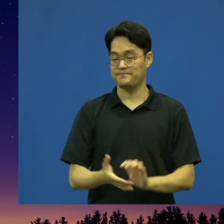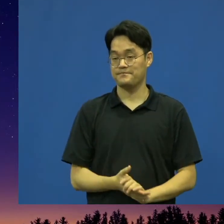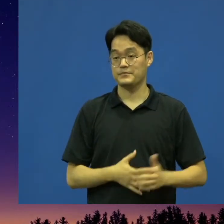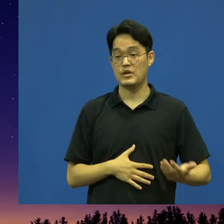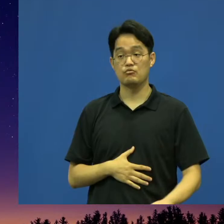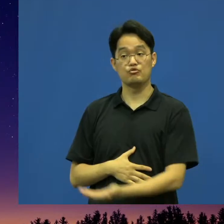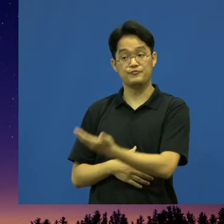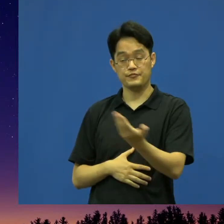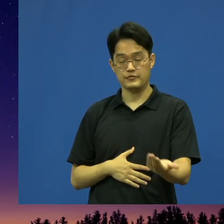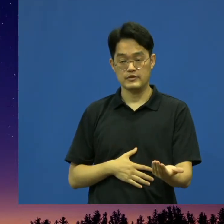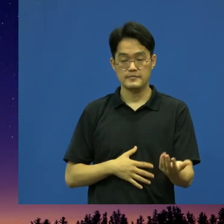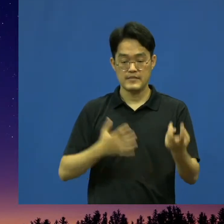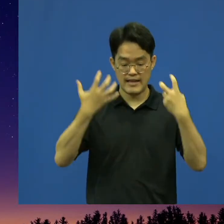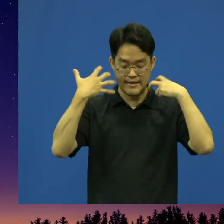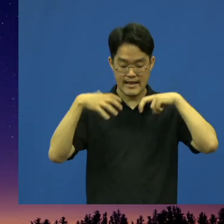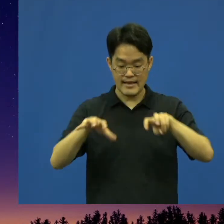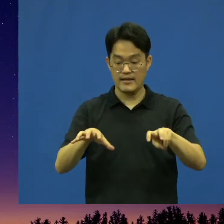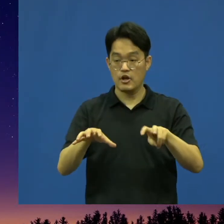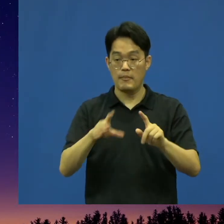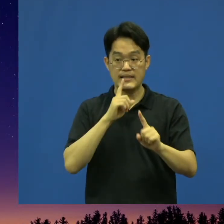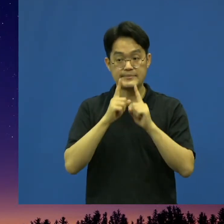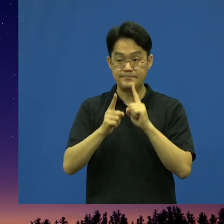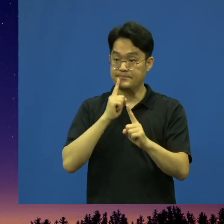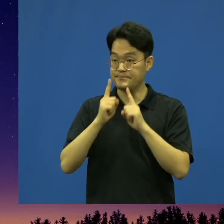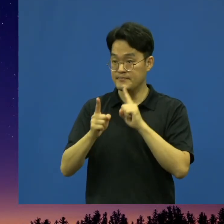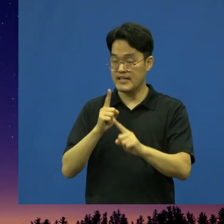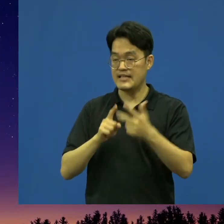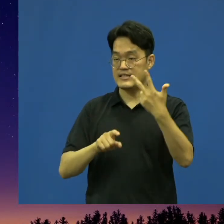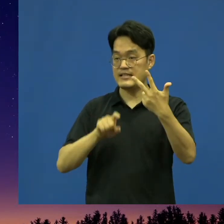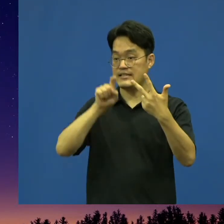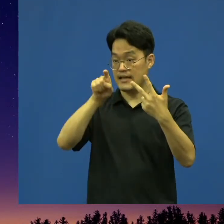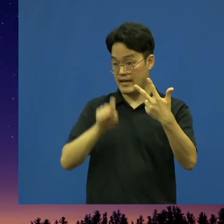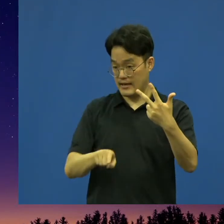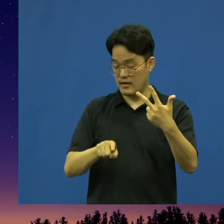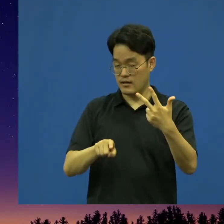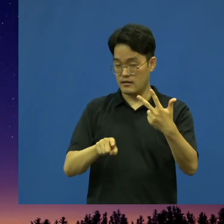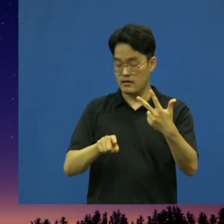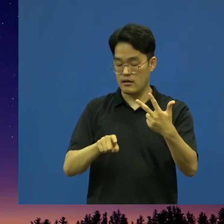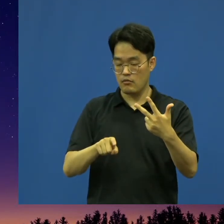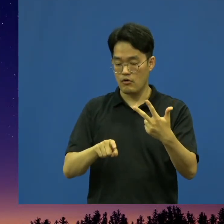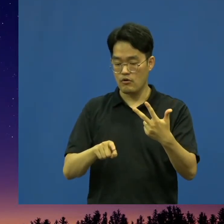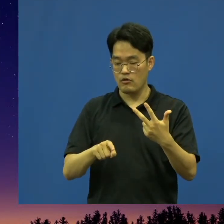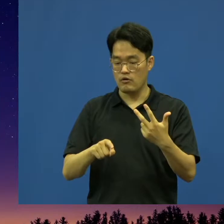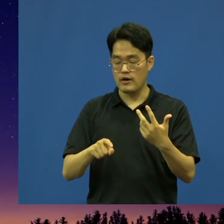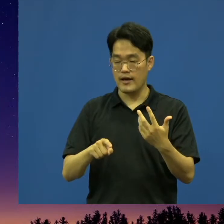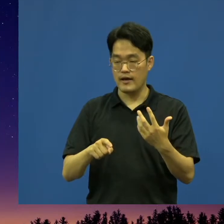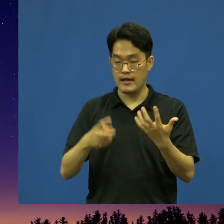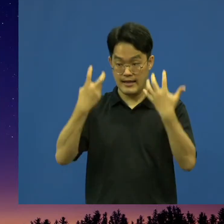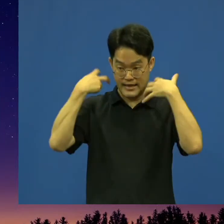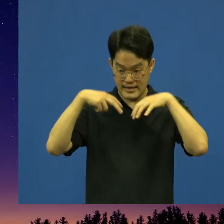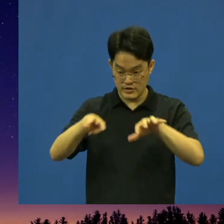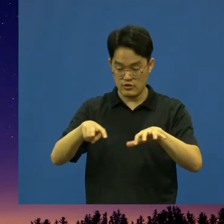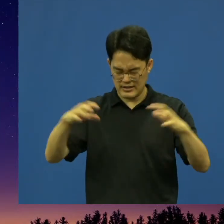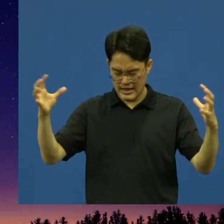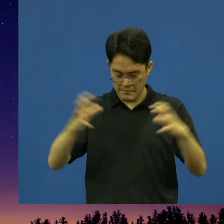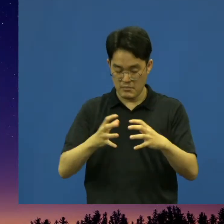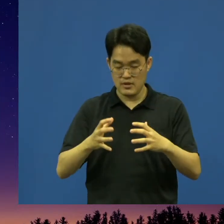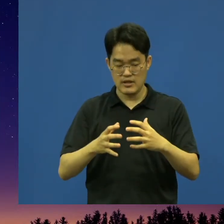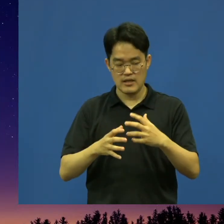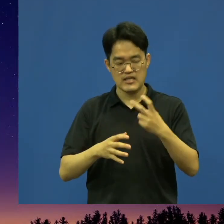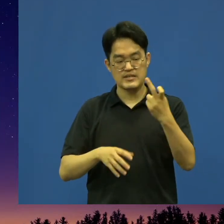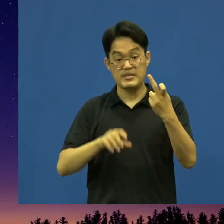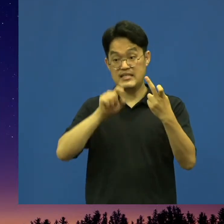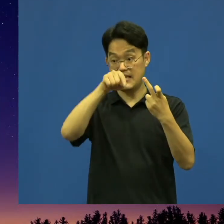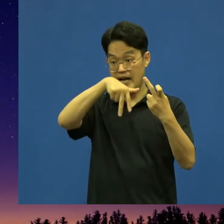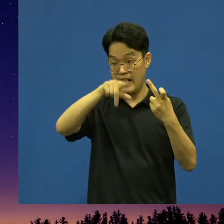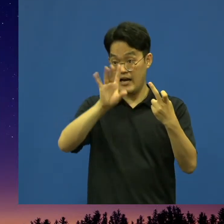여러분이 다니엘서 7장은 다니엘서 12장, 총 12장으로 구성되어 있는 다니엘서의